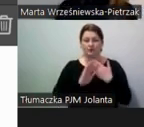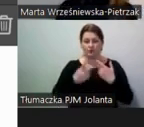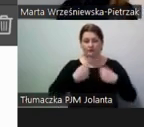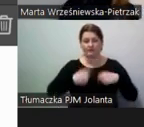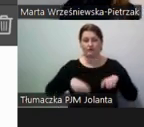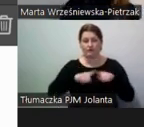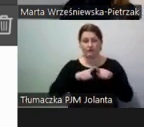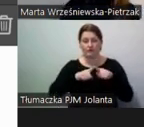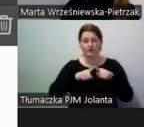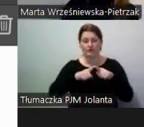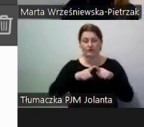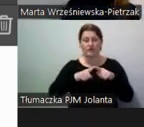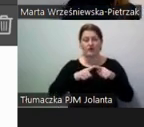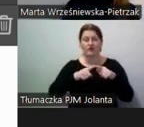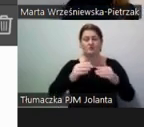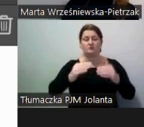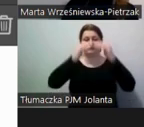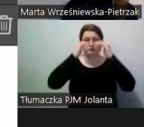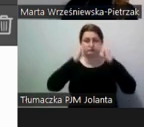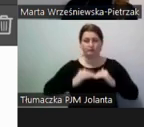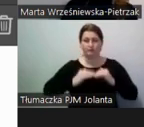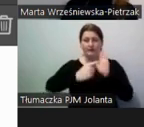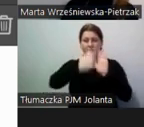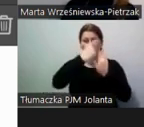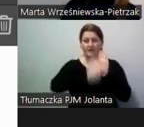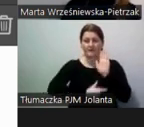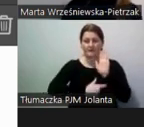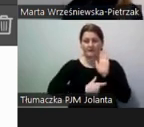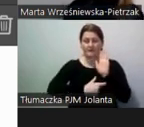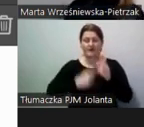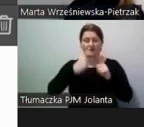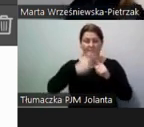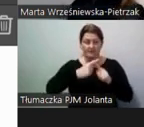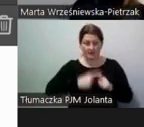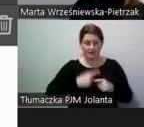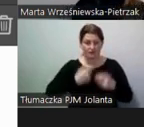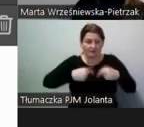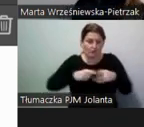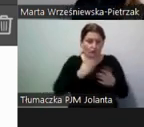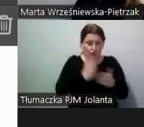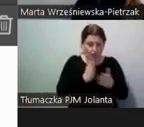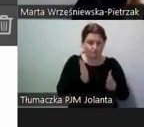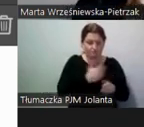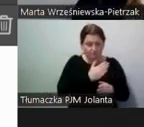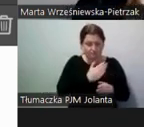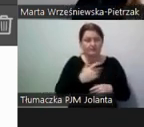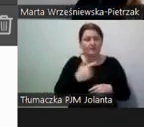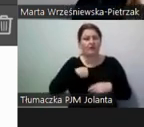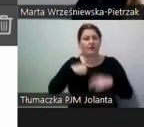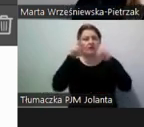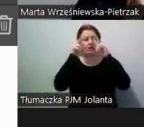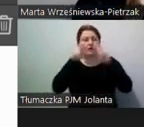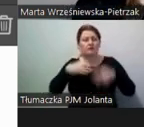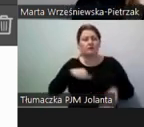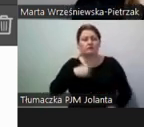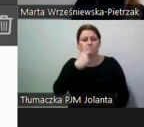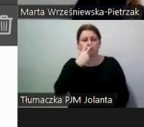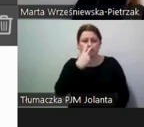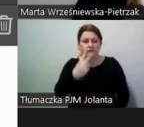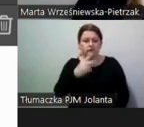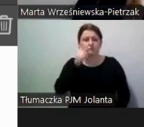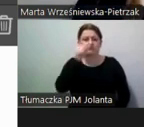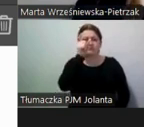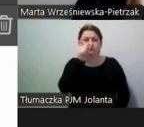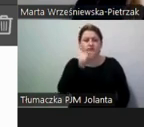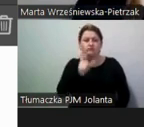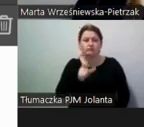przejdzie na listę testów już przez siebie przeprowadzonych, diagnosta może zobaczyć, że wykonał tak